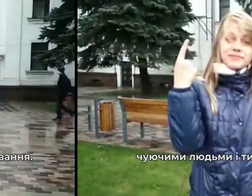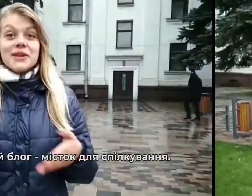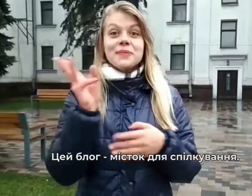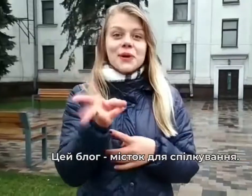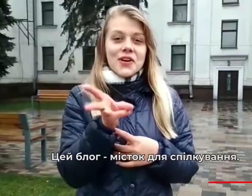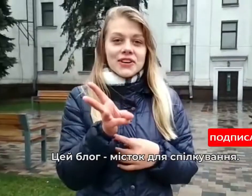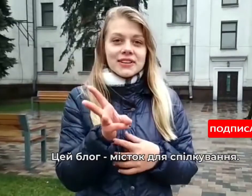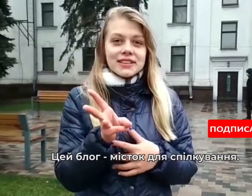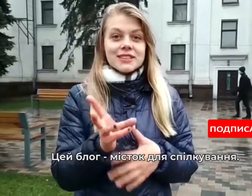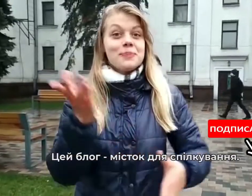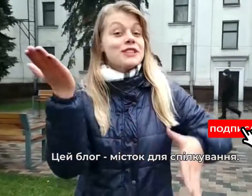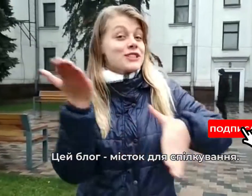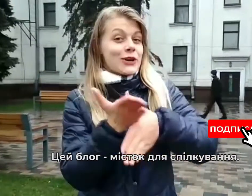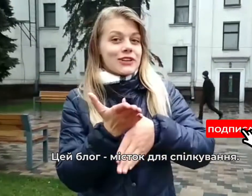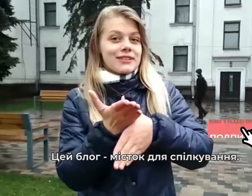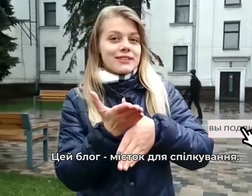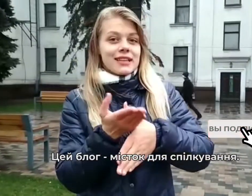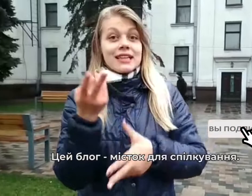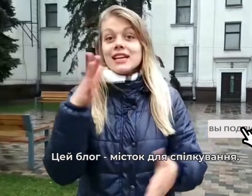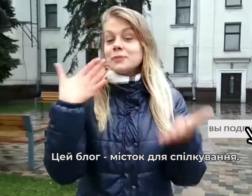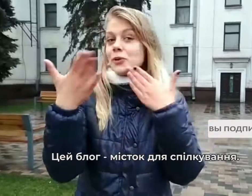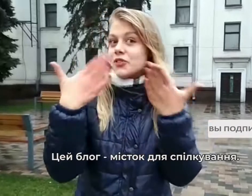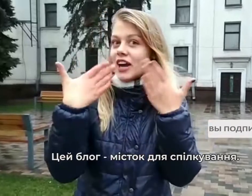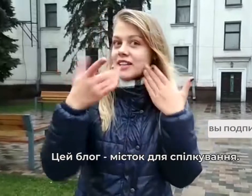Цей блог – місток для спілкування.